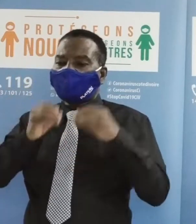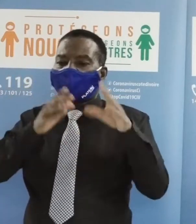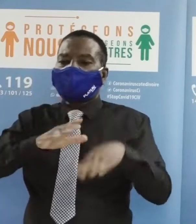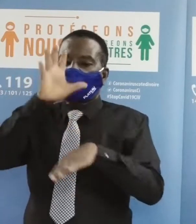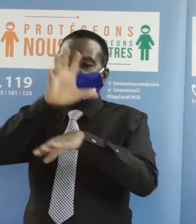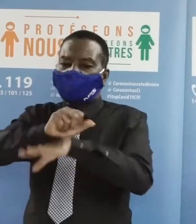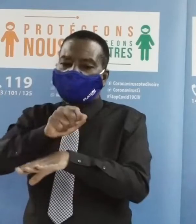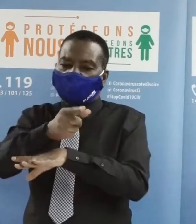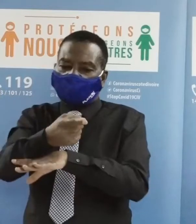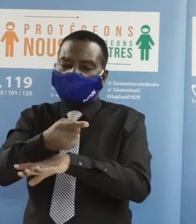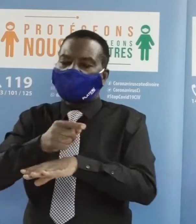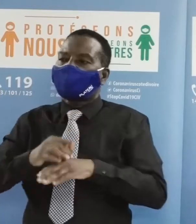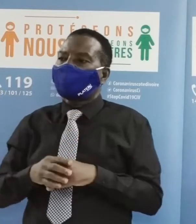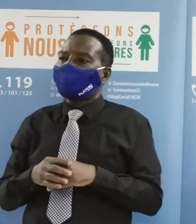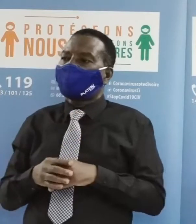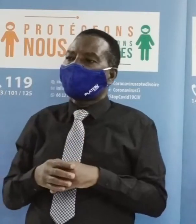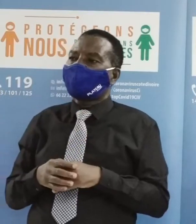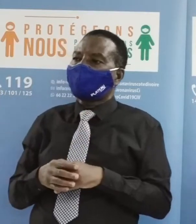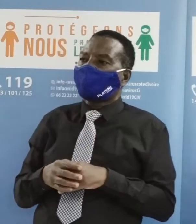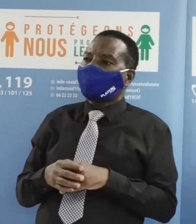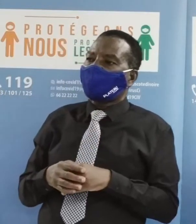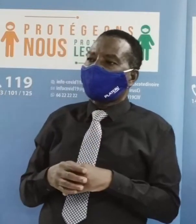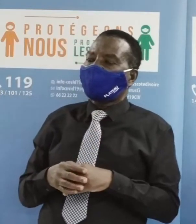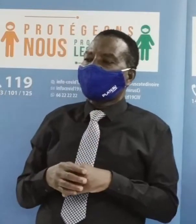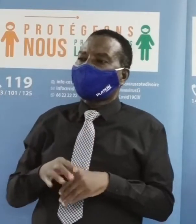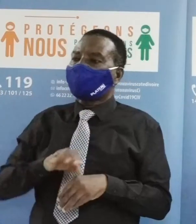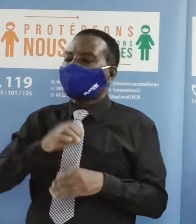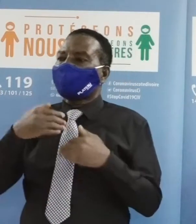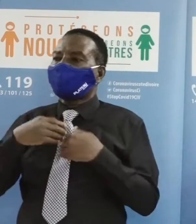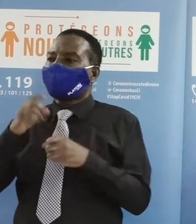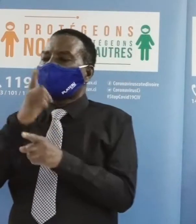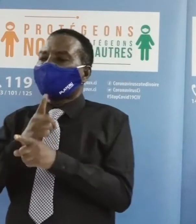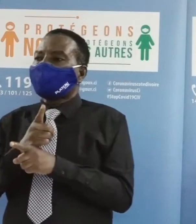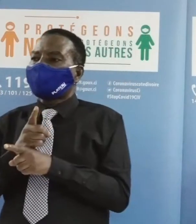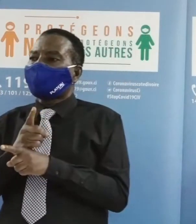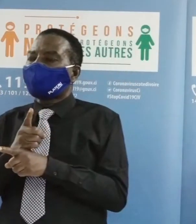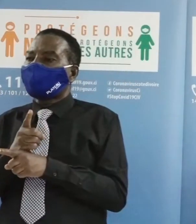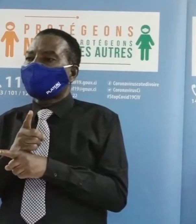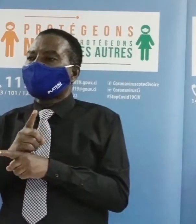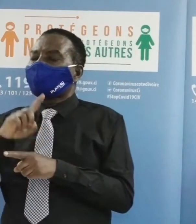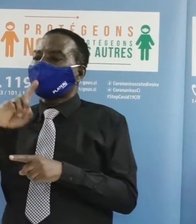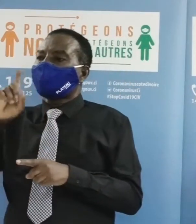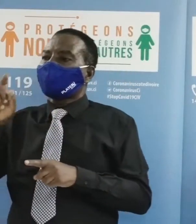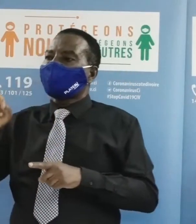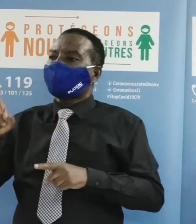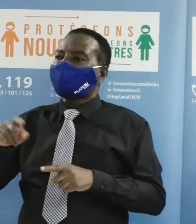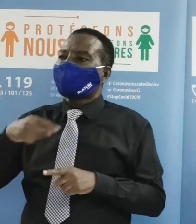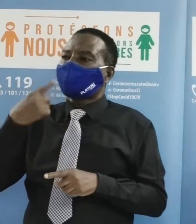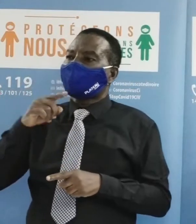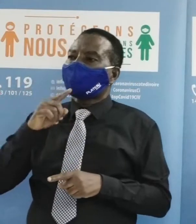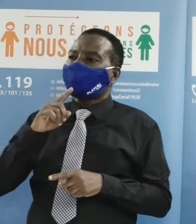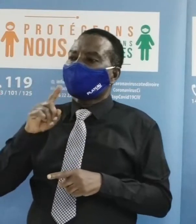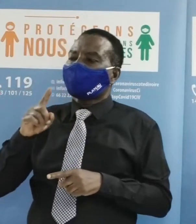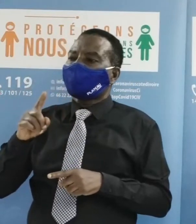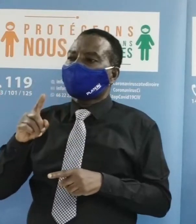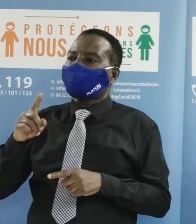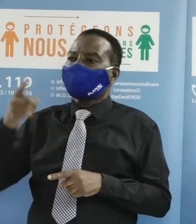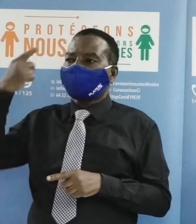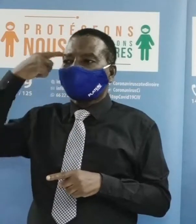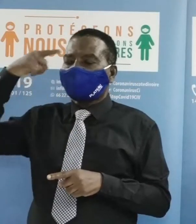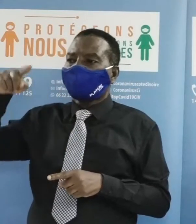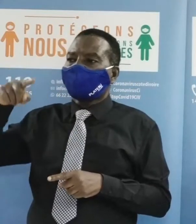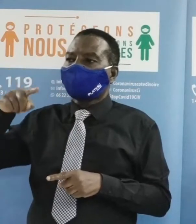arrêts là j'ai juste une question pour le docteur edith qui sera aussi pour